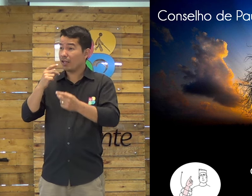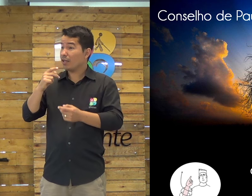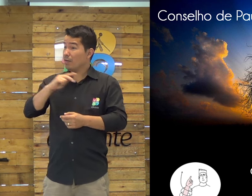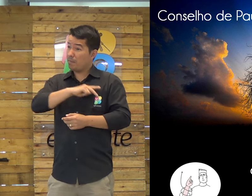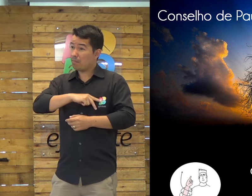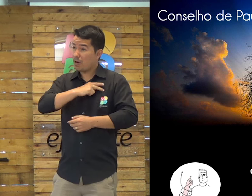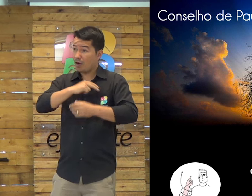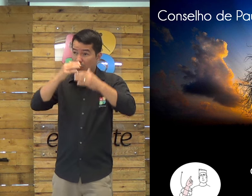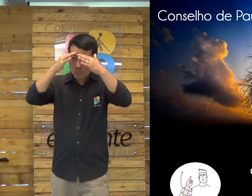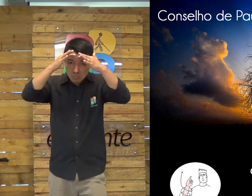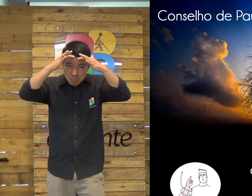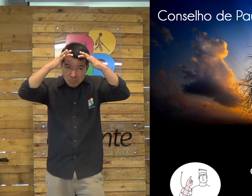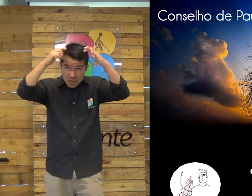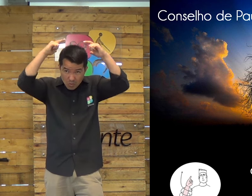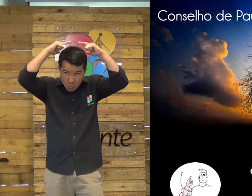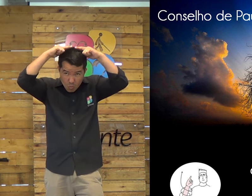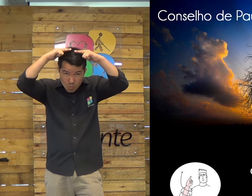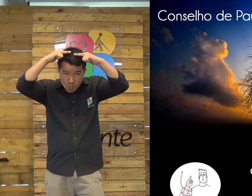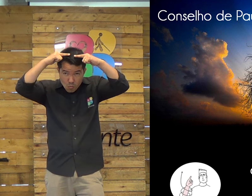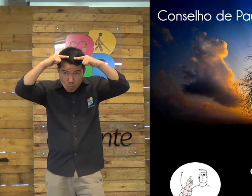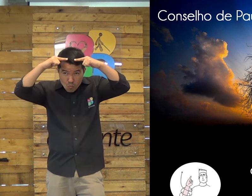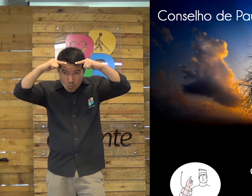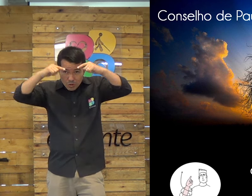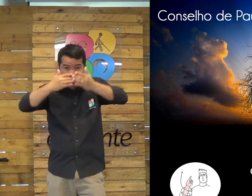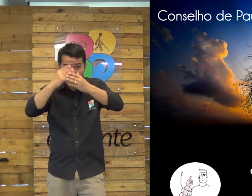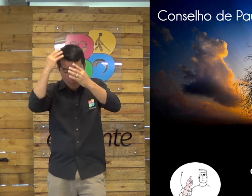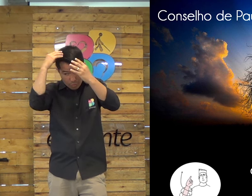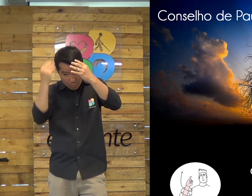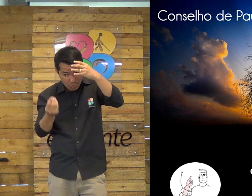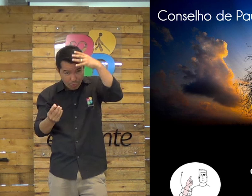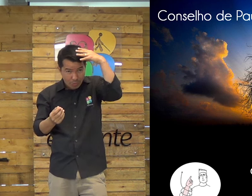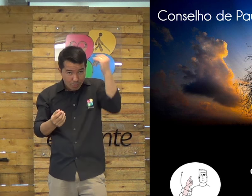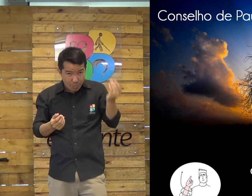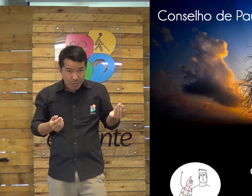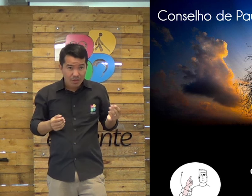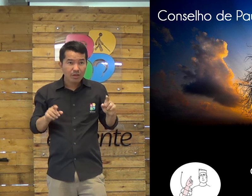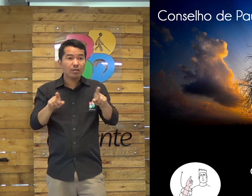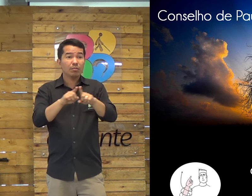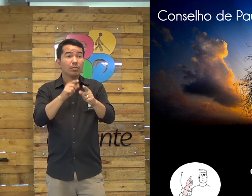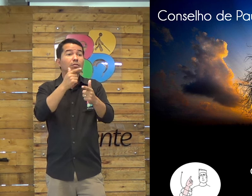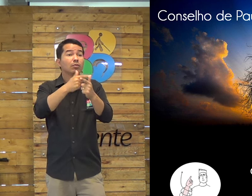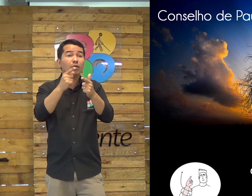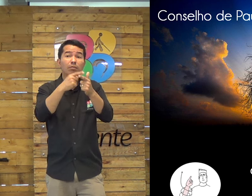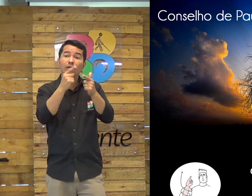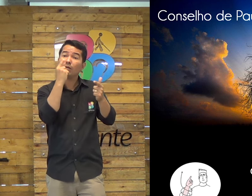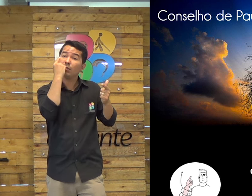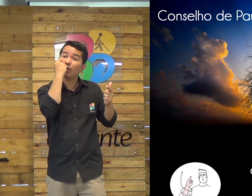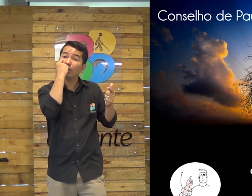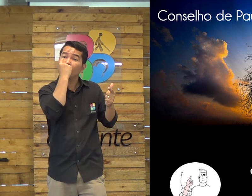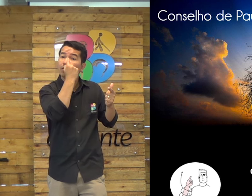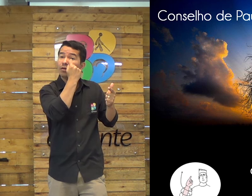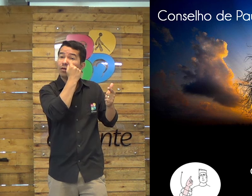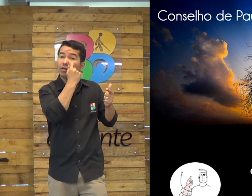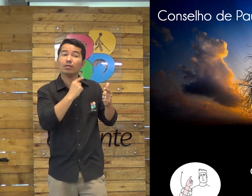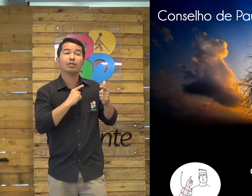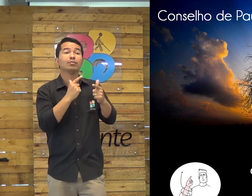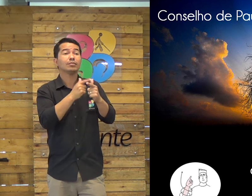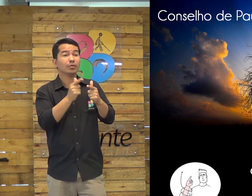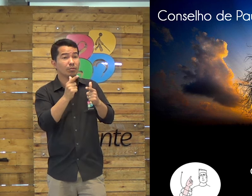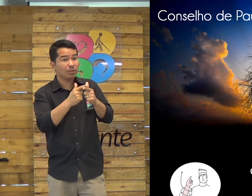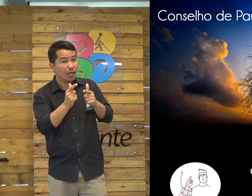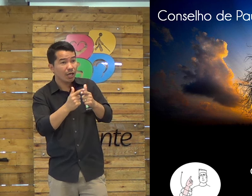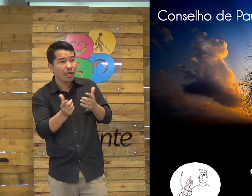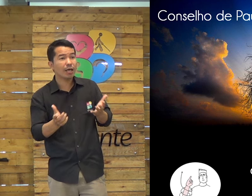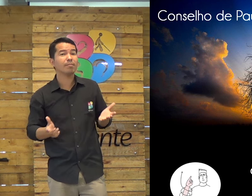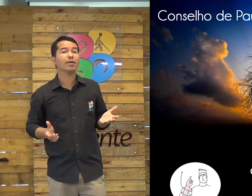Algumas pessoas também dizem que Paulo estava ficando meio careca, né, meio calvo, porque